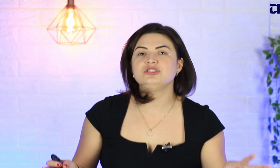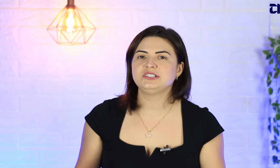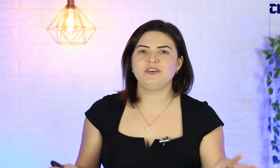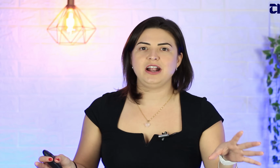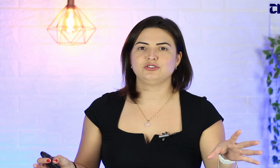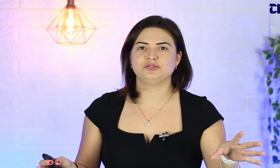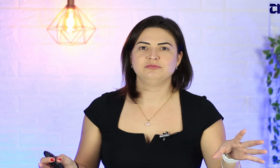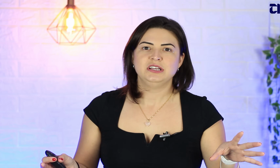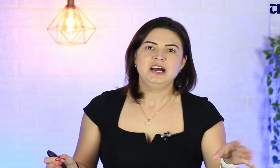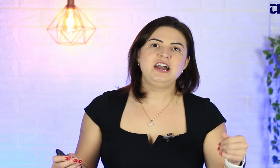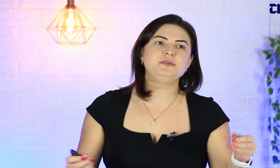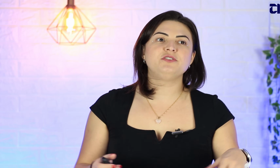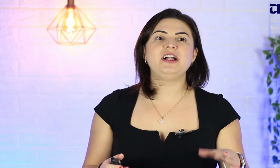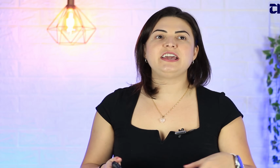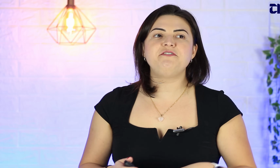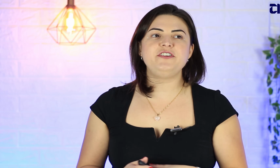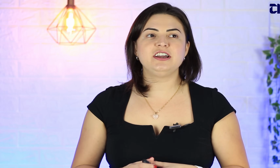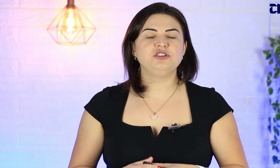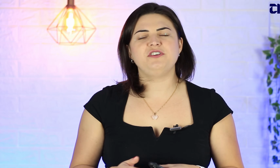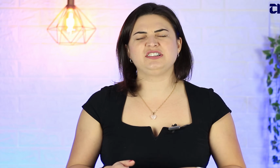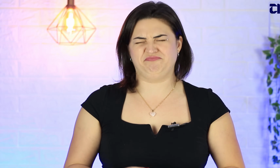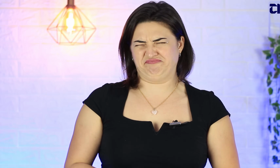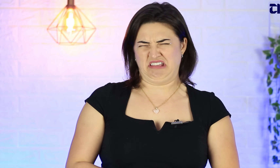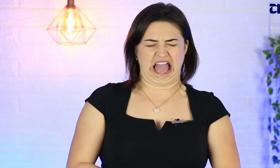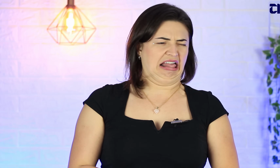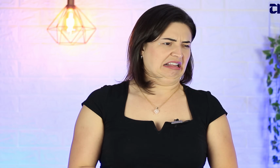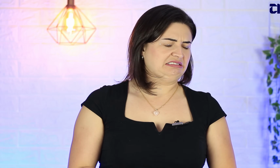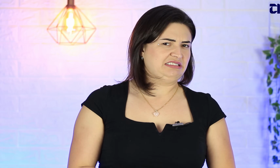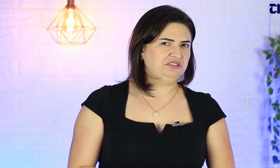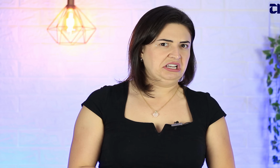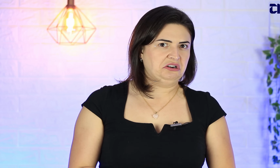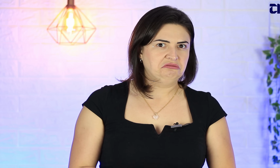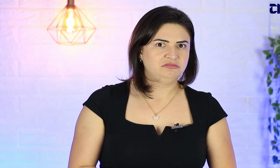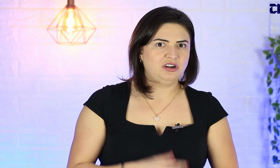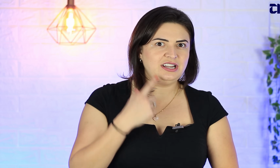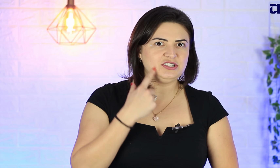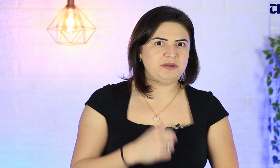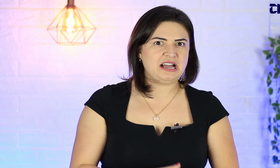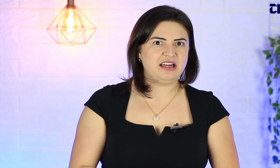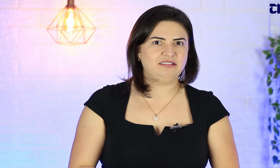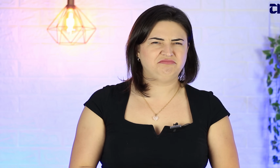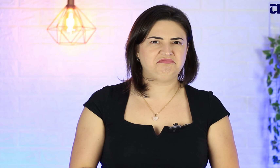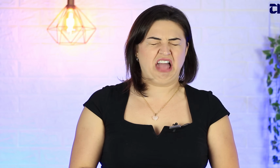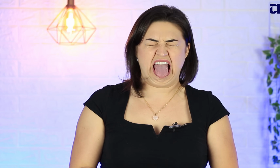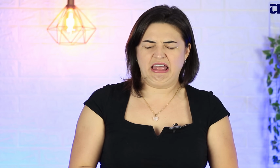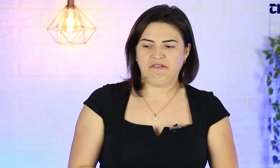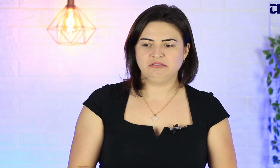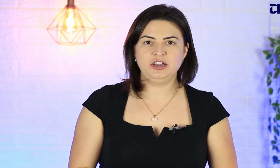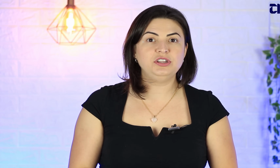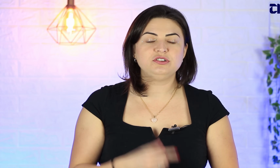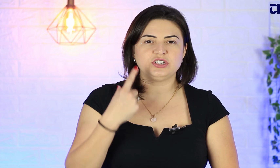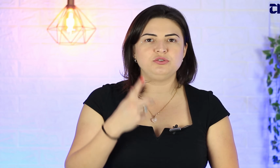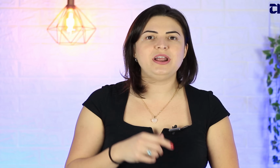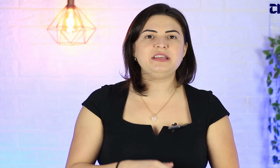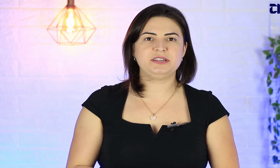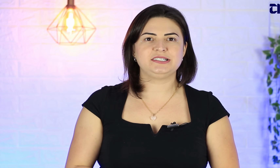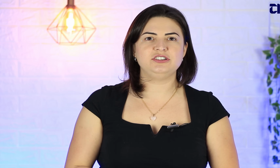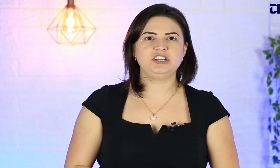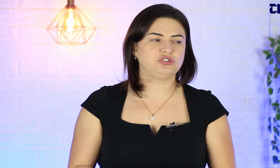eu não disfarço. Aí, a pessoa fala, quer fígado? Eu faço, hum, ah, eu não. Olha só minha cara, hum, ah, eu não. Isso aqui não é Libras, tá, gente?